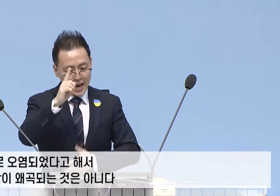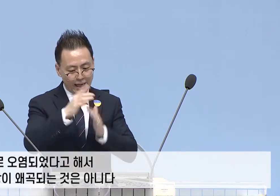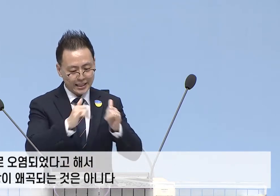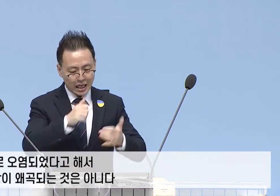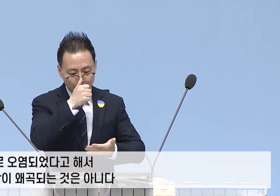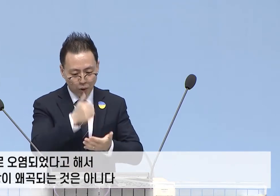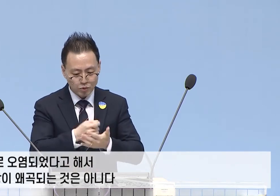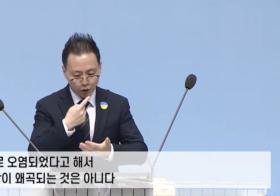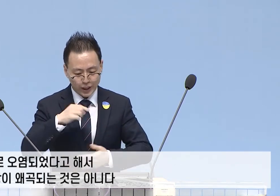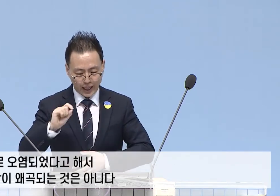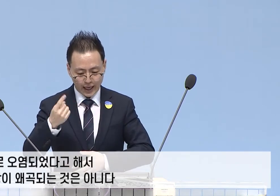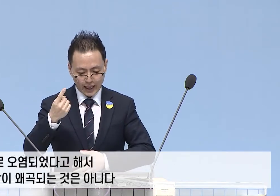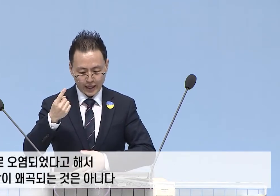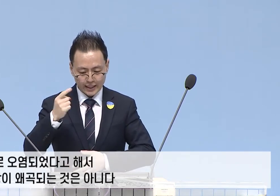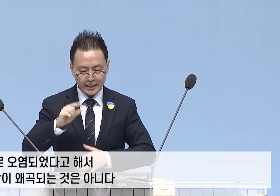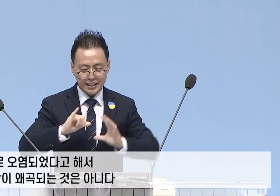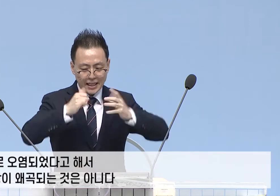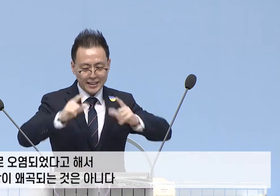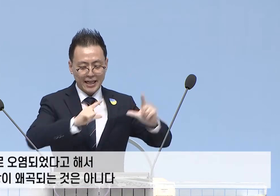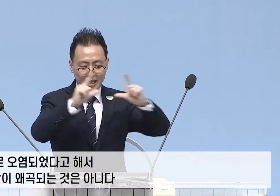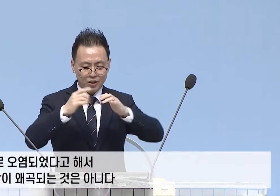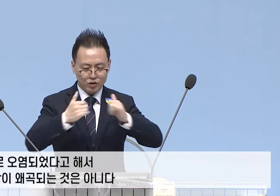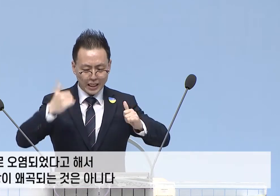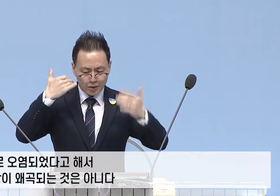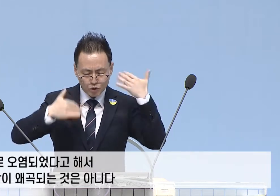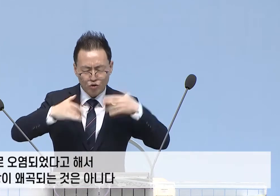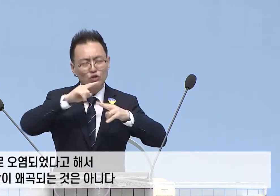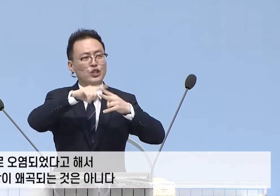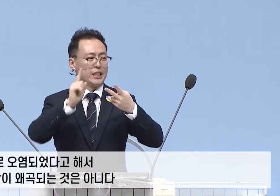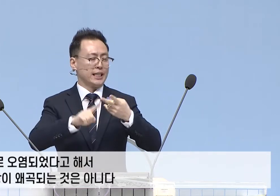한 사람의 범죄로 인해 이 세상을 살아가는 사람은 누구든지